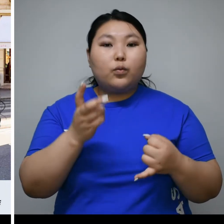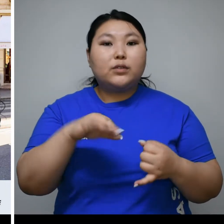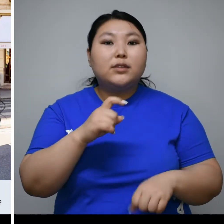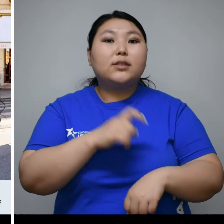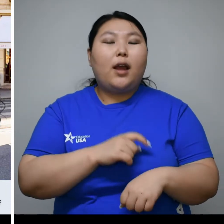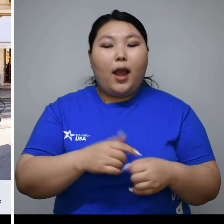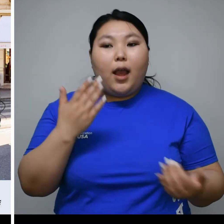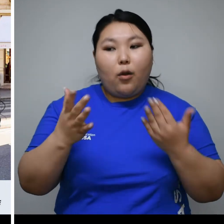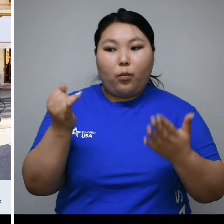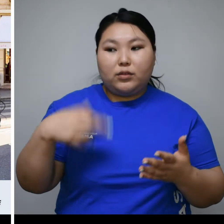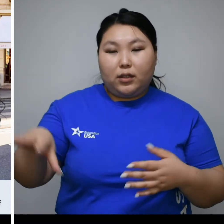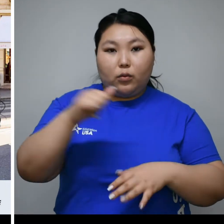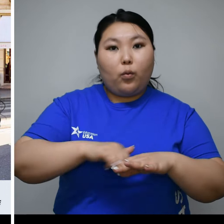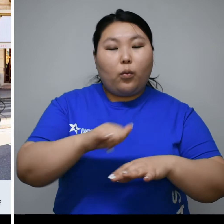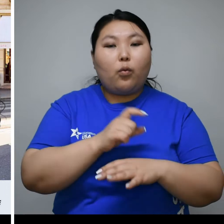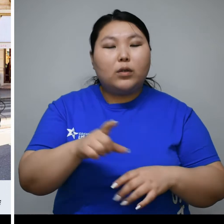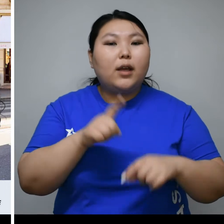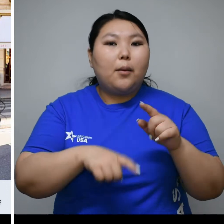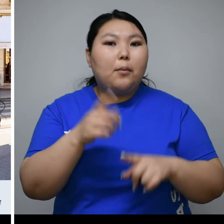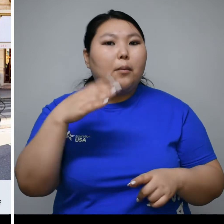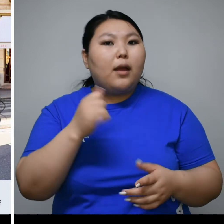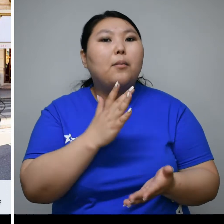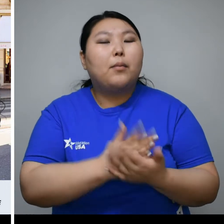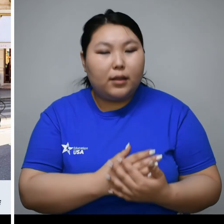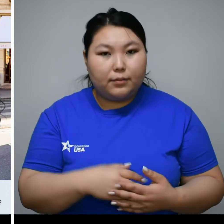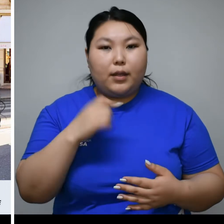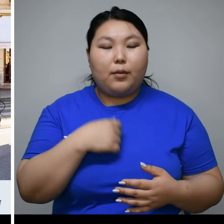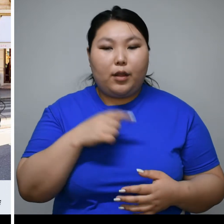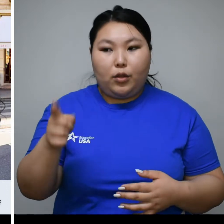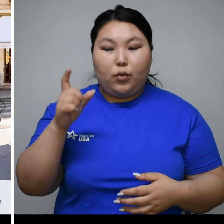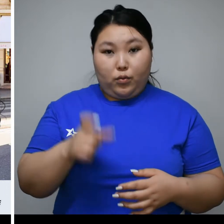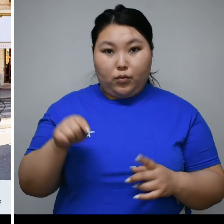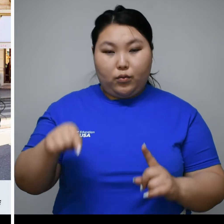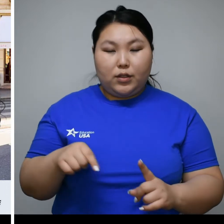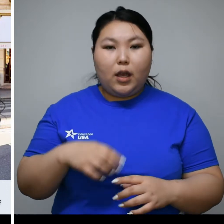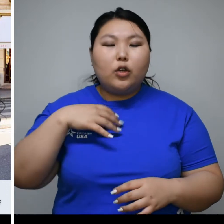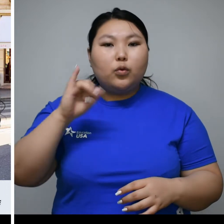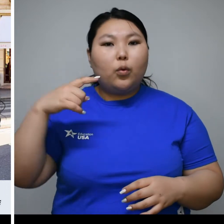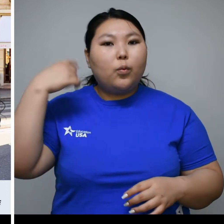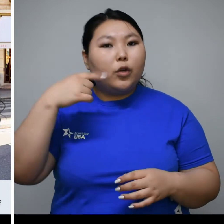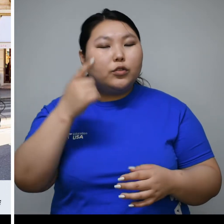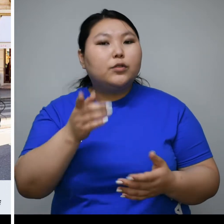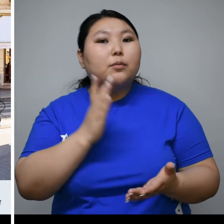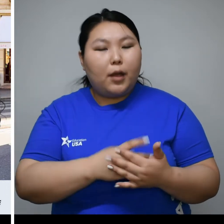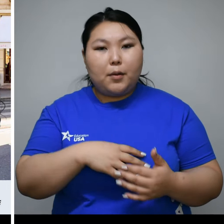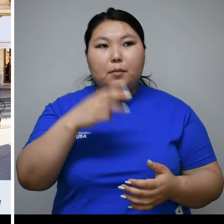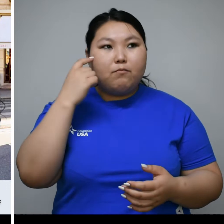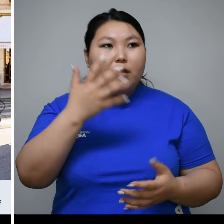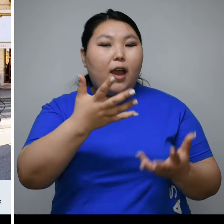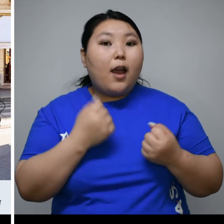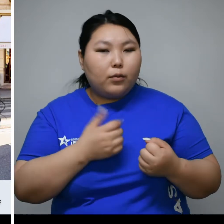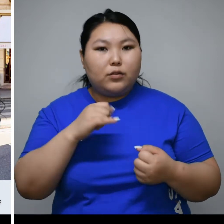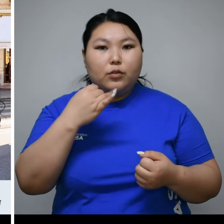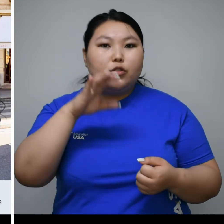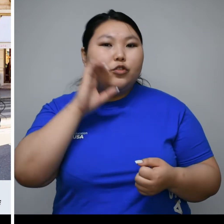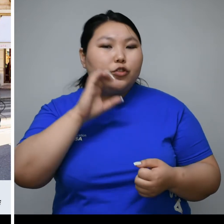цагаа аль болох бусад орны хүмүүс ямар байд юм бэ? За энэ хүний яг юу гэж бодд юм бэ? Мэдээд авъя